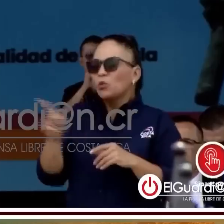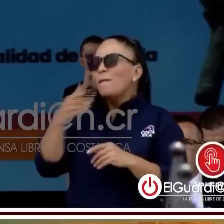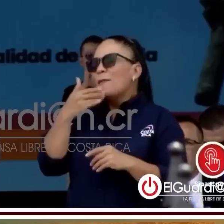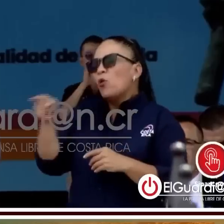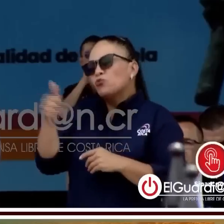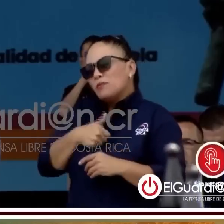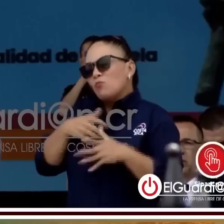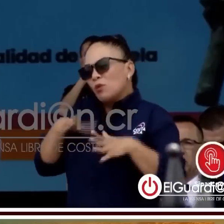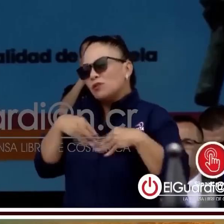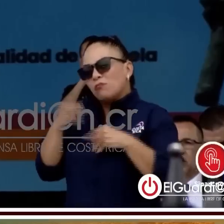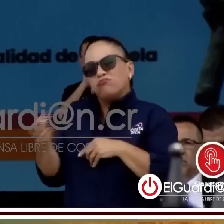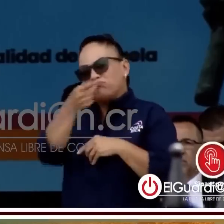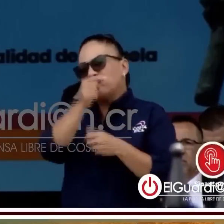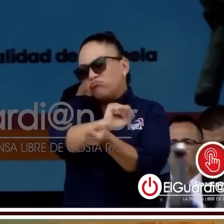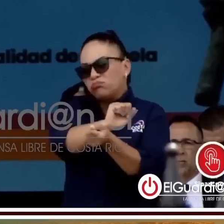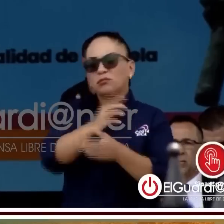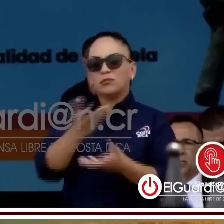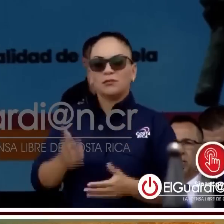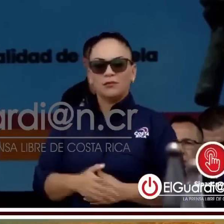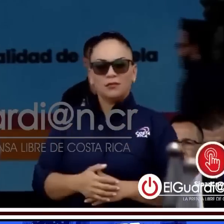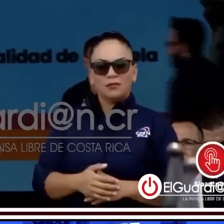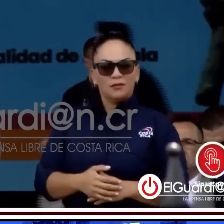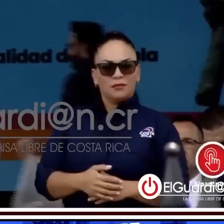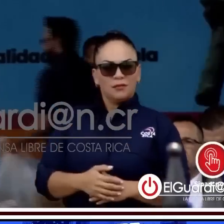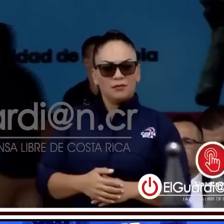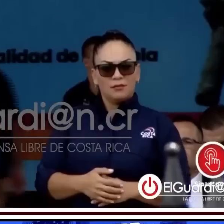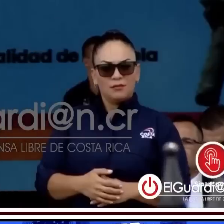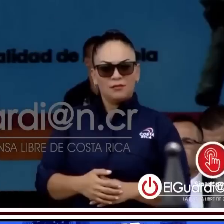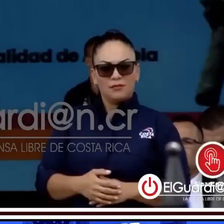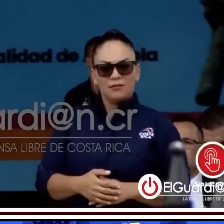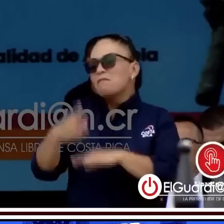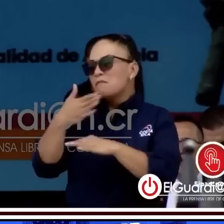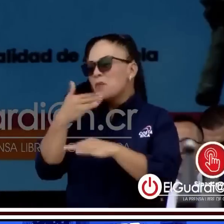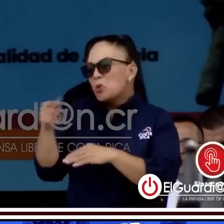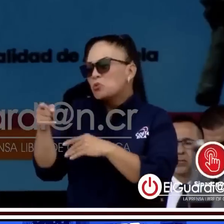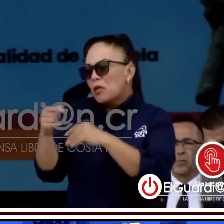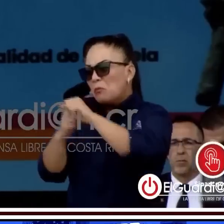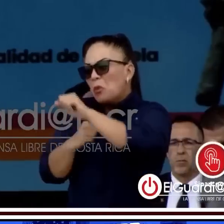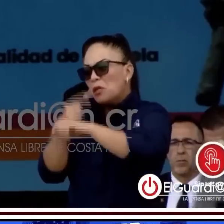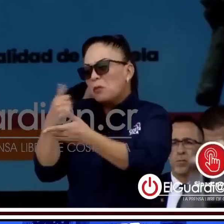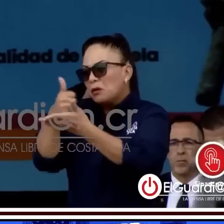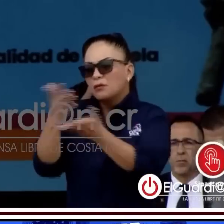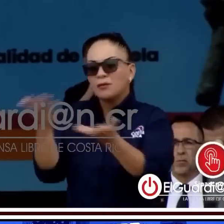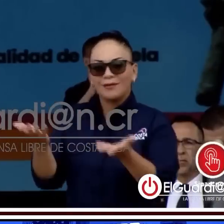Entréguese. Construya puentes.